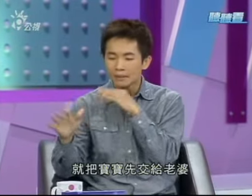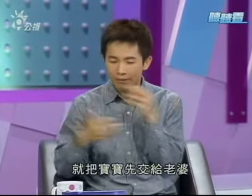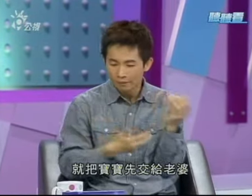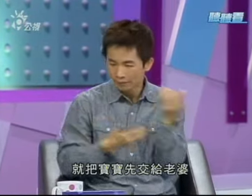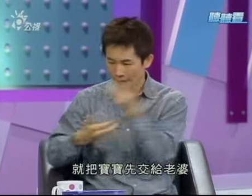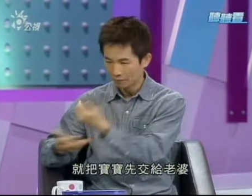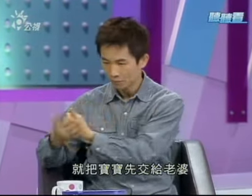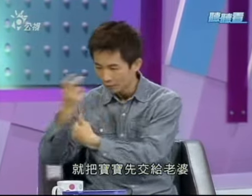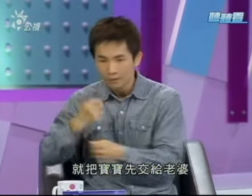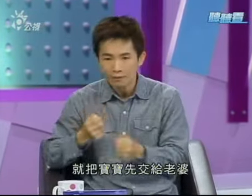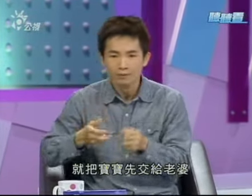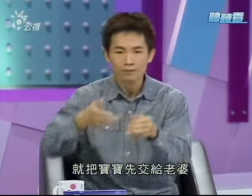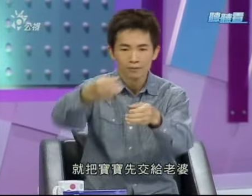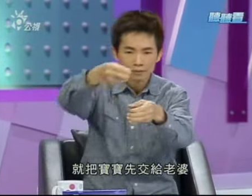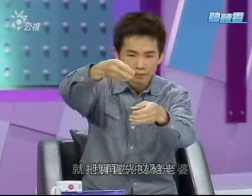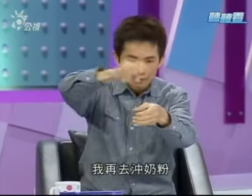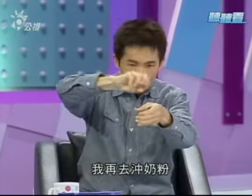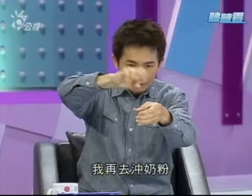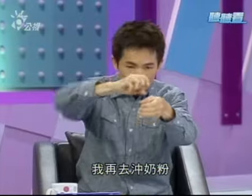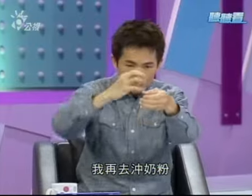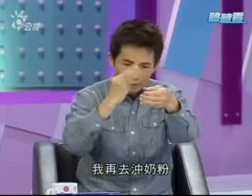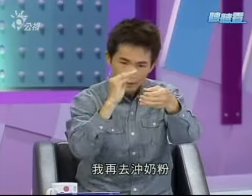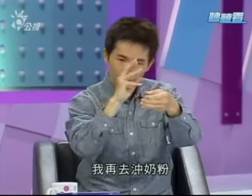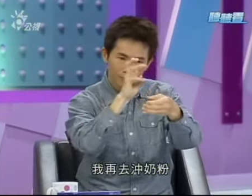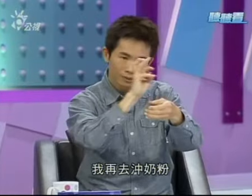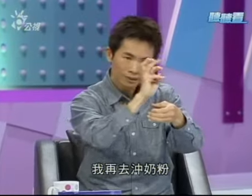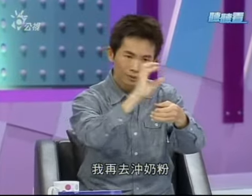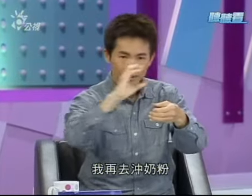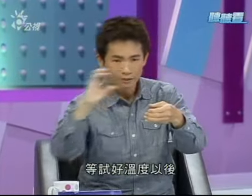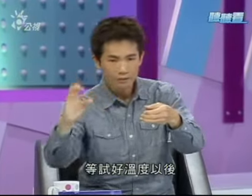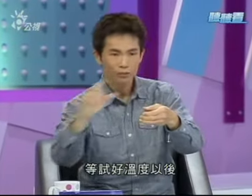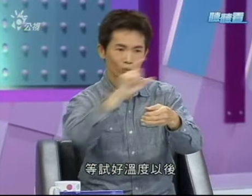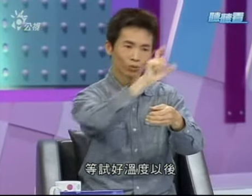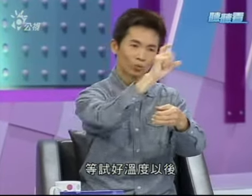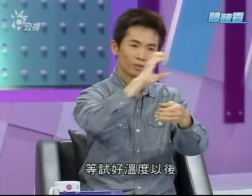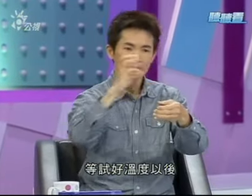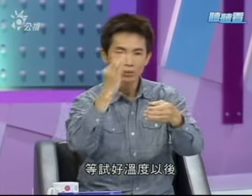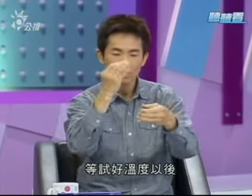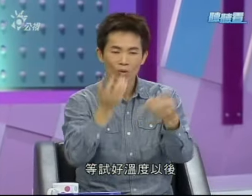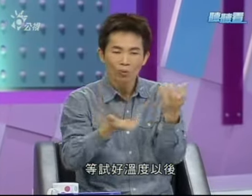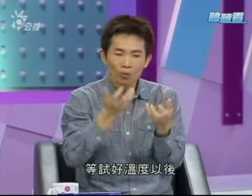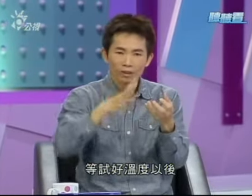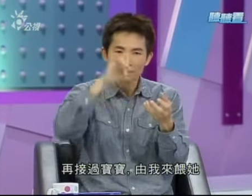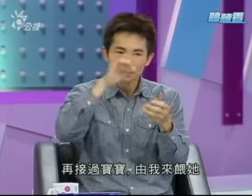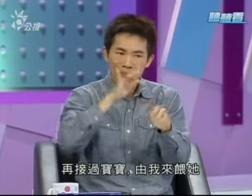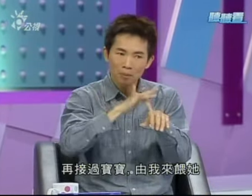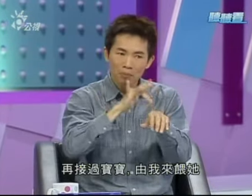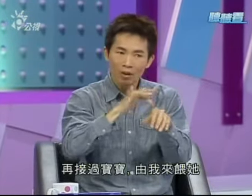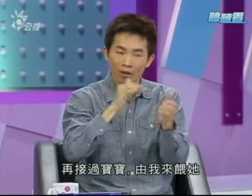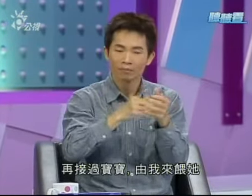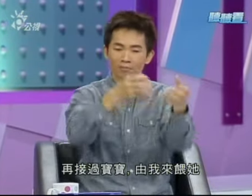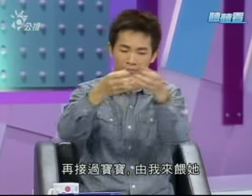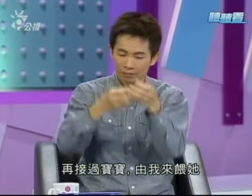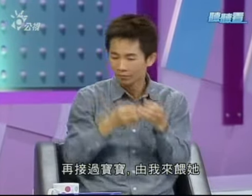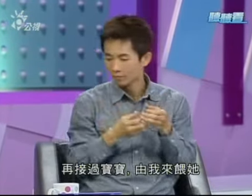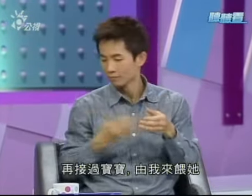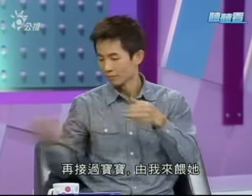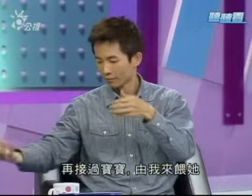宝先交给老婆我再去冲奶粉等试好温度以后呢再接过宝宝由我来喂